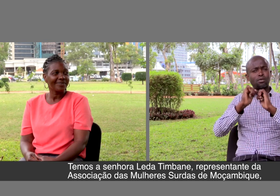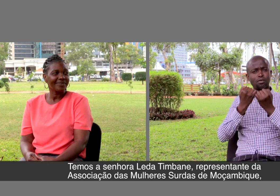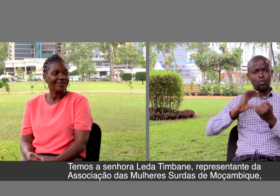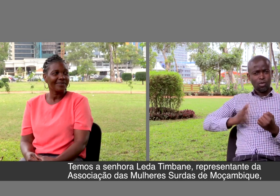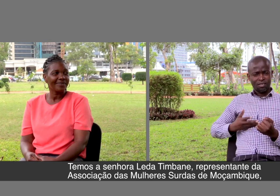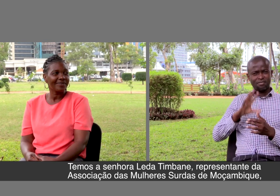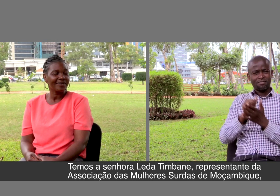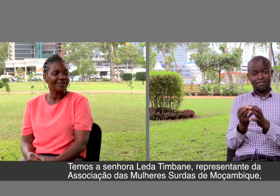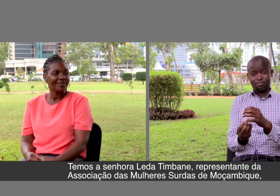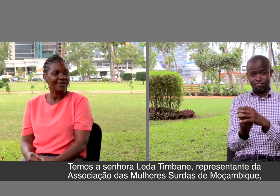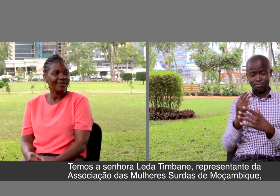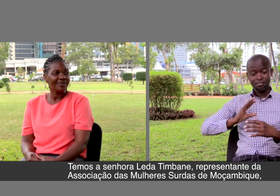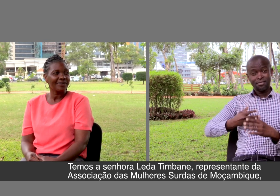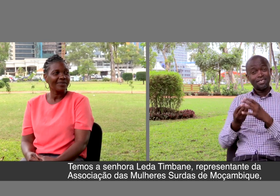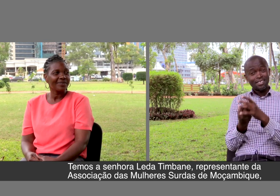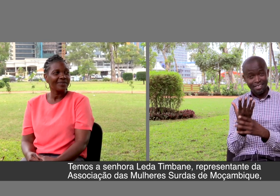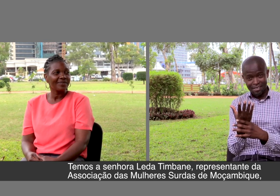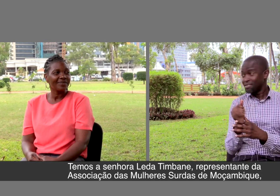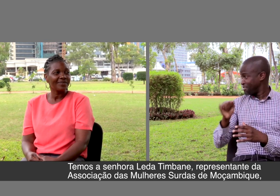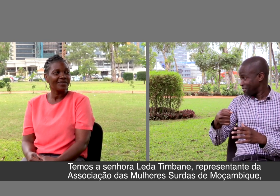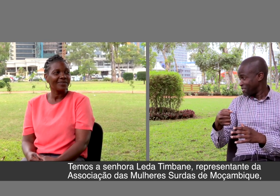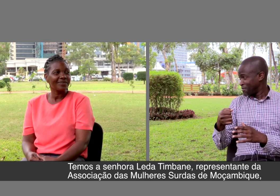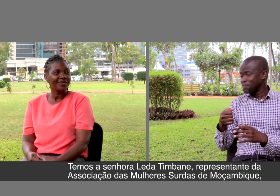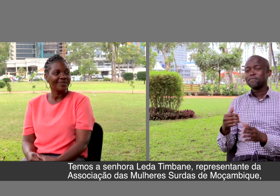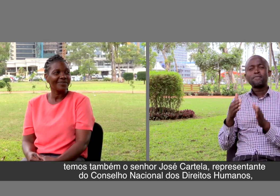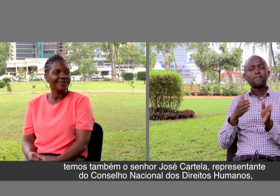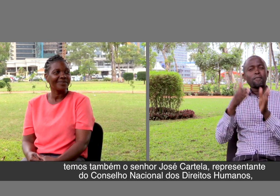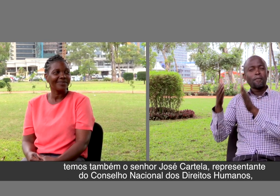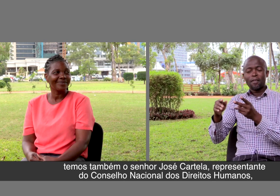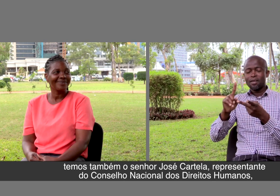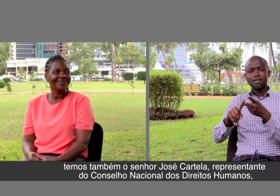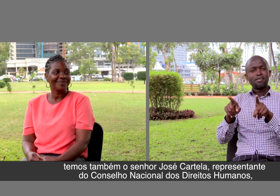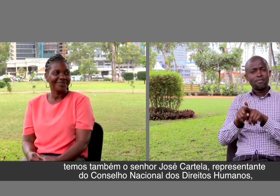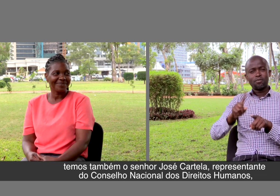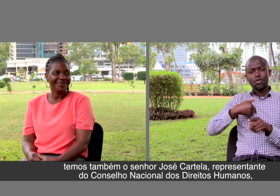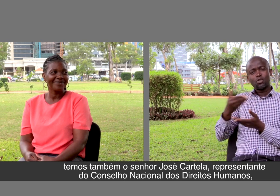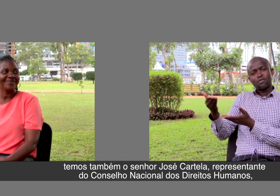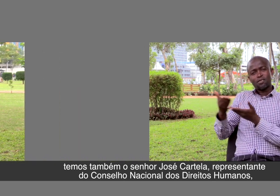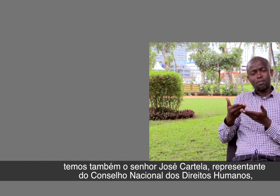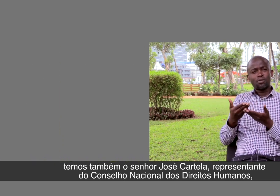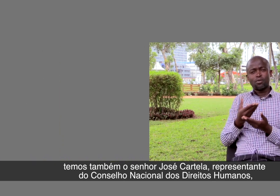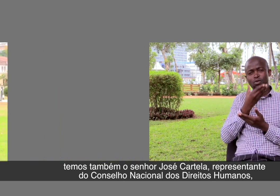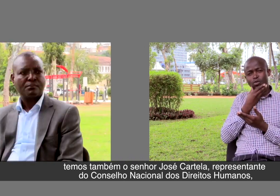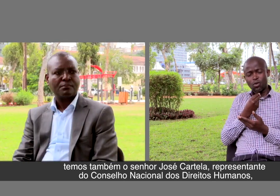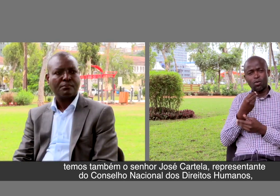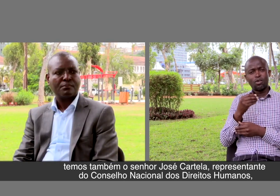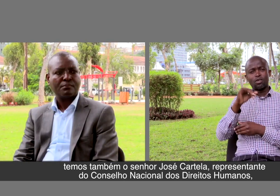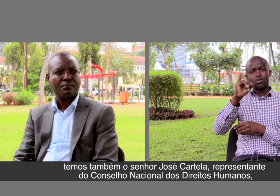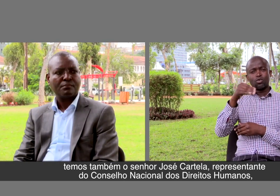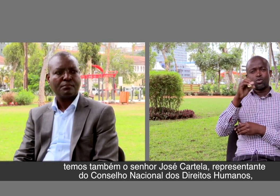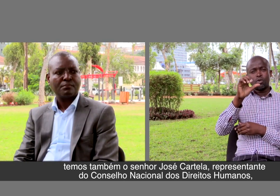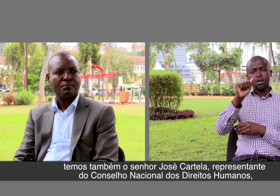representante da Associação das Mulheres Surdas. estleta. E a seguir temos o nosso convidado,